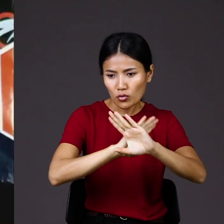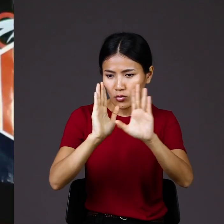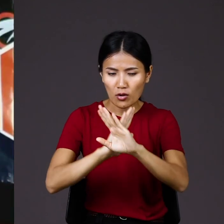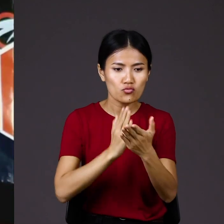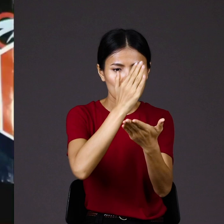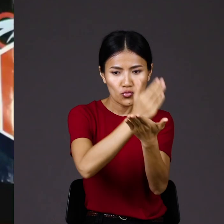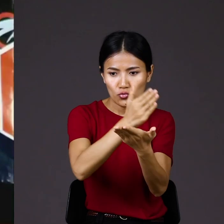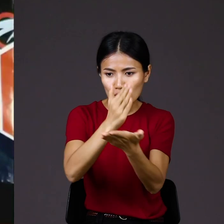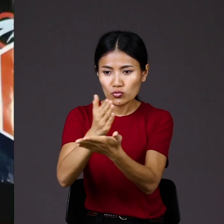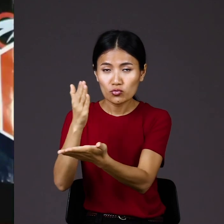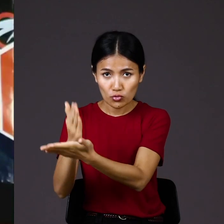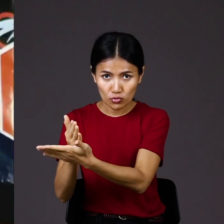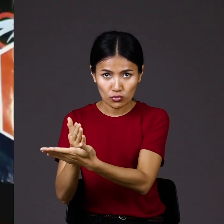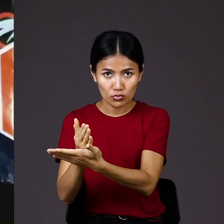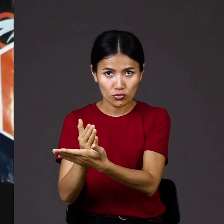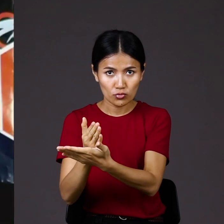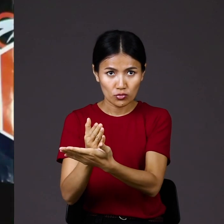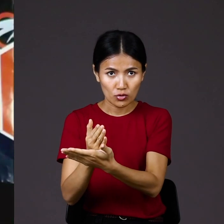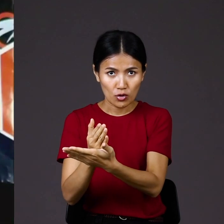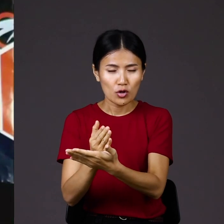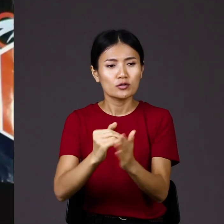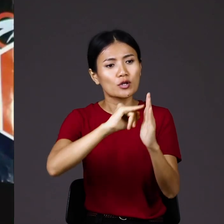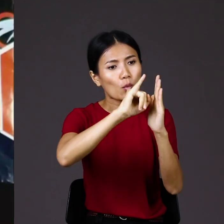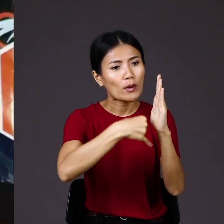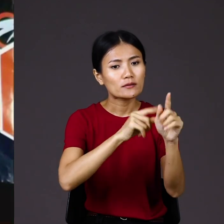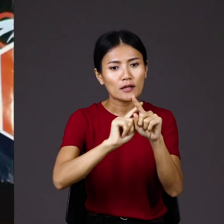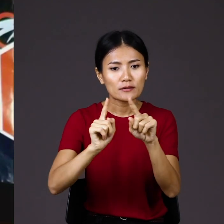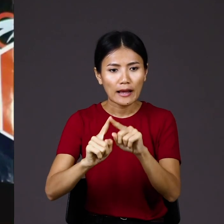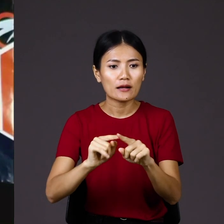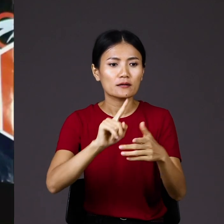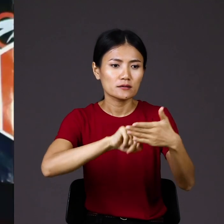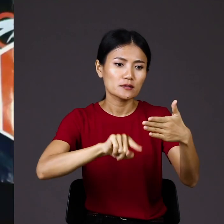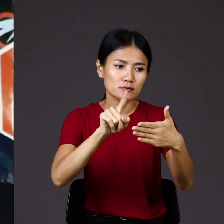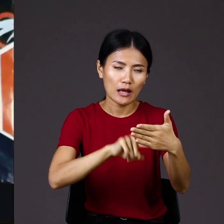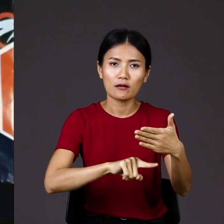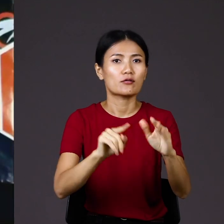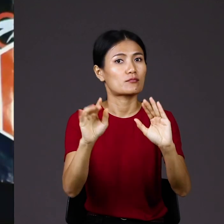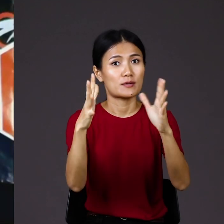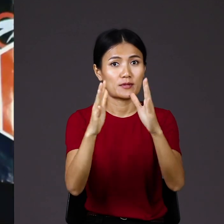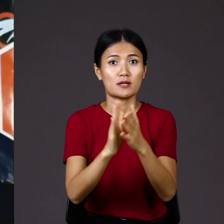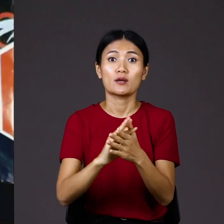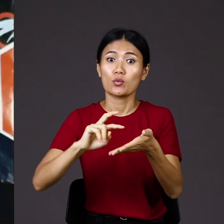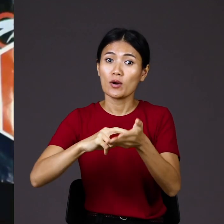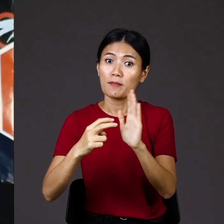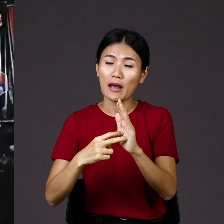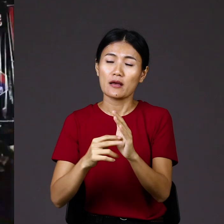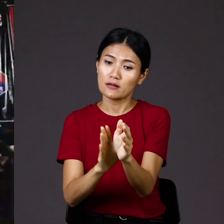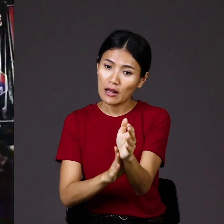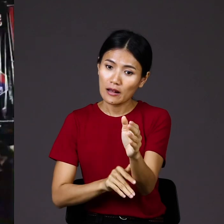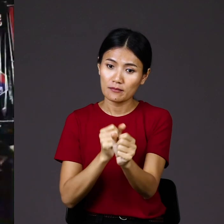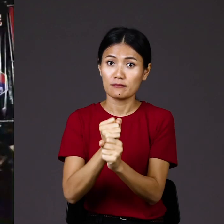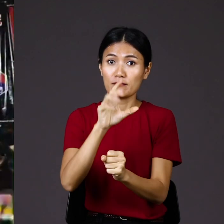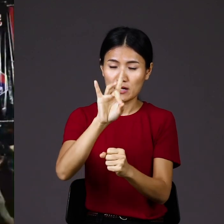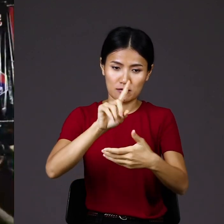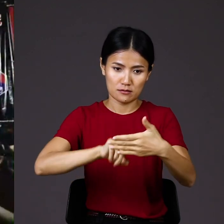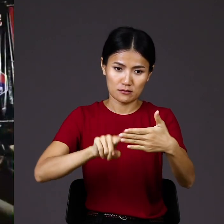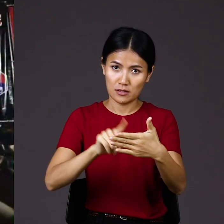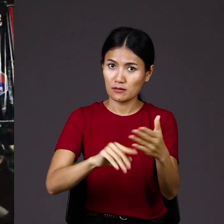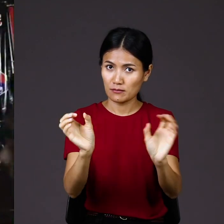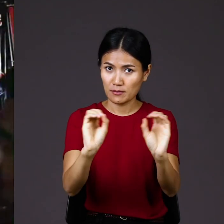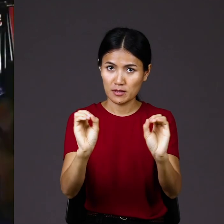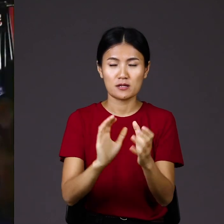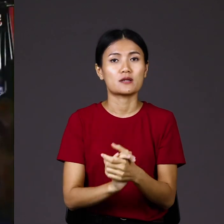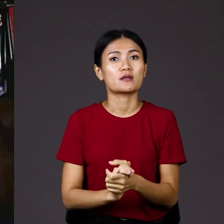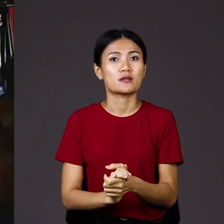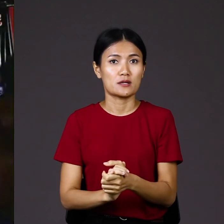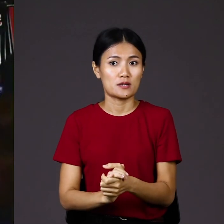รวมถึงการเลือกตั้งท้องถิ่นด้วยนั่นคือเหตุผลว่าเราไม่มีการเลือกตั้งท้องถิ่นมา8ปีกว่าแล้วพว